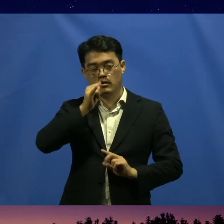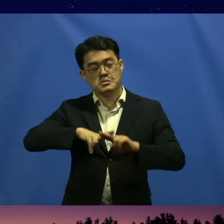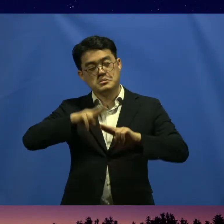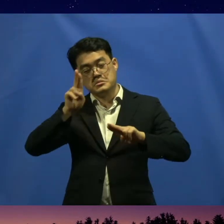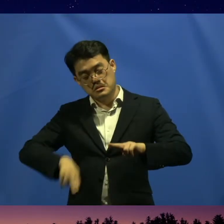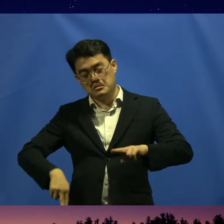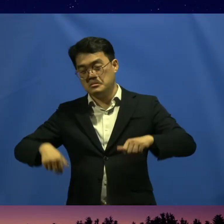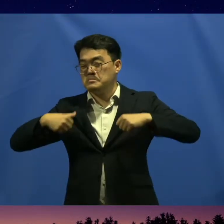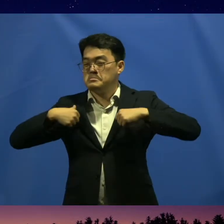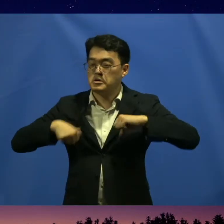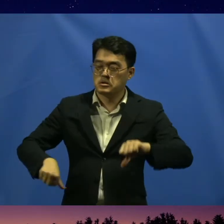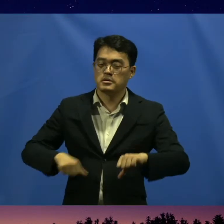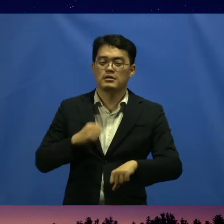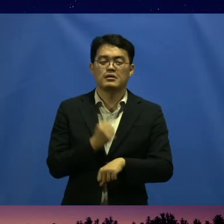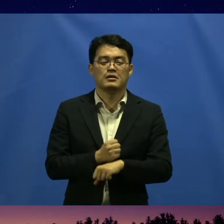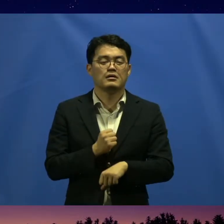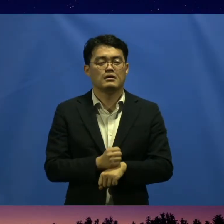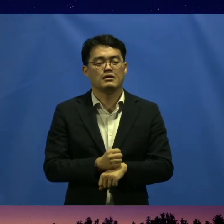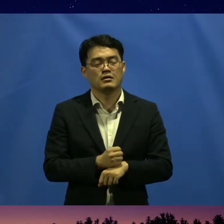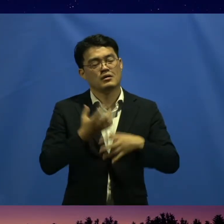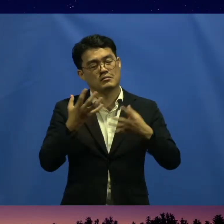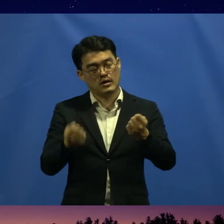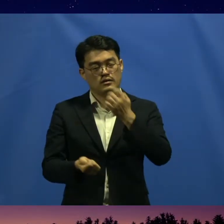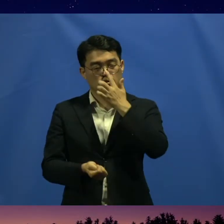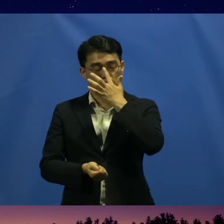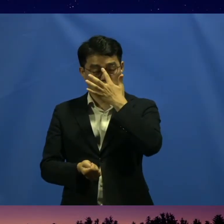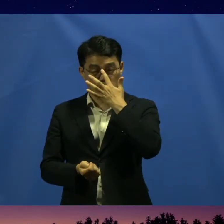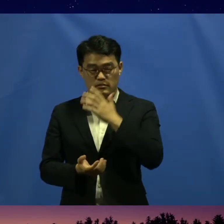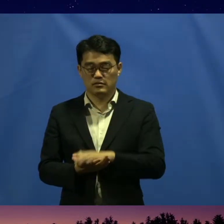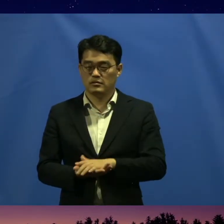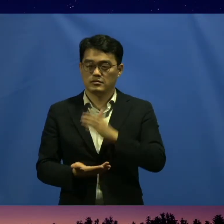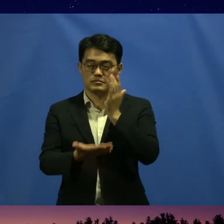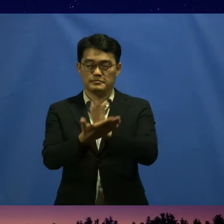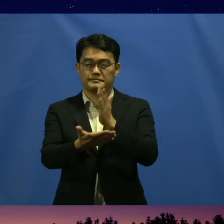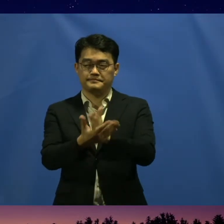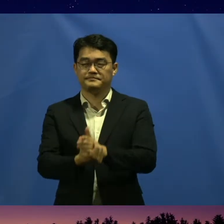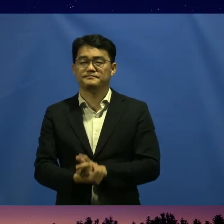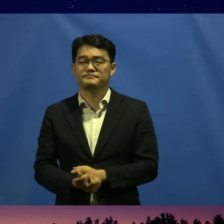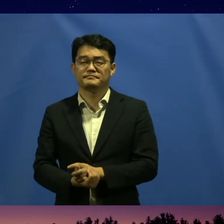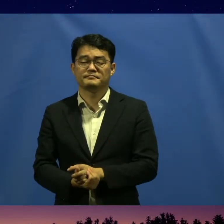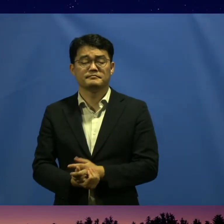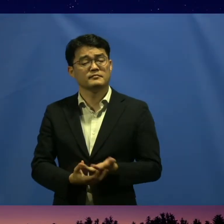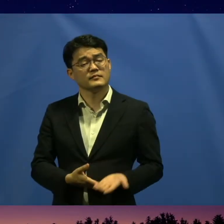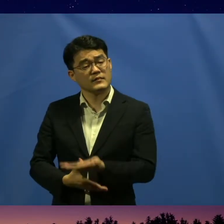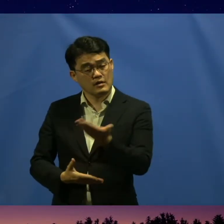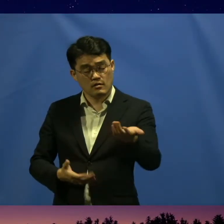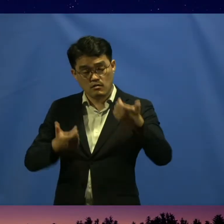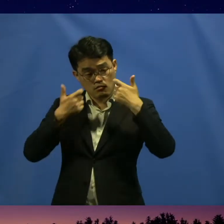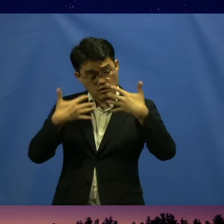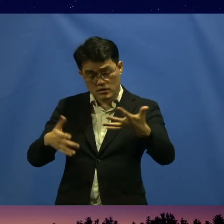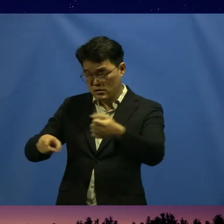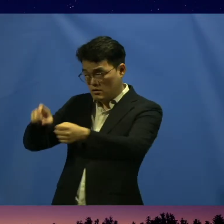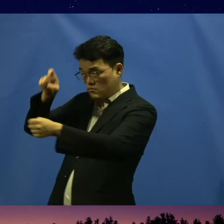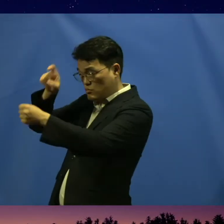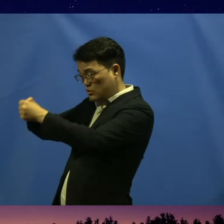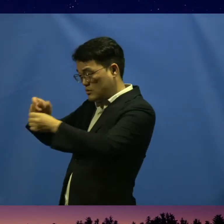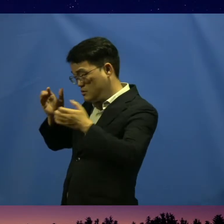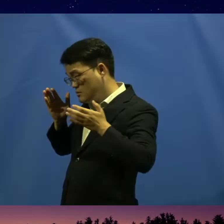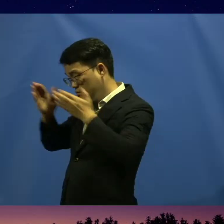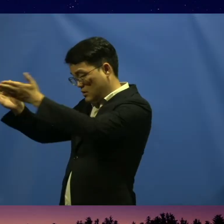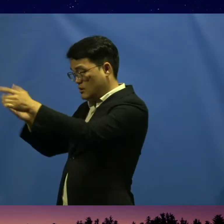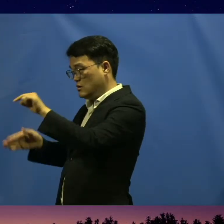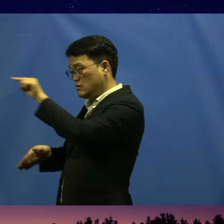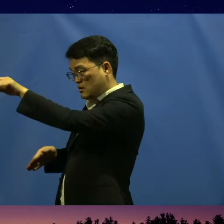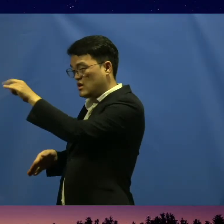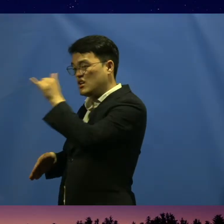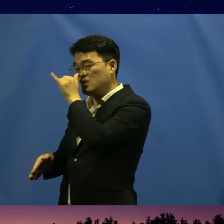어딘지 동서남북을 잃어버리는 나침반이 없어요. 여러분, 나침반이 있어야 되잖아요. 죽어도 그 길을 가야 되는 그 길이 있어야